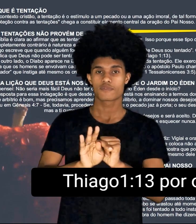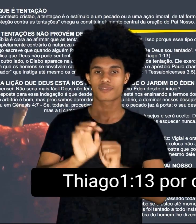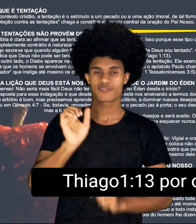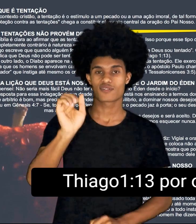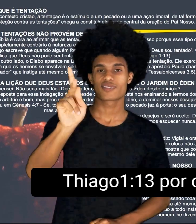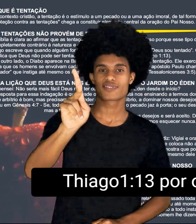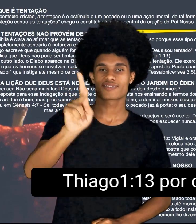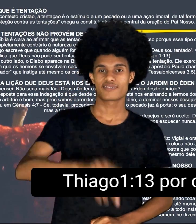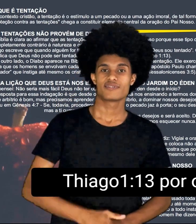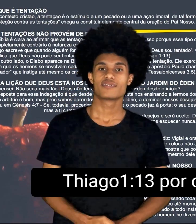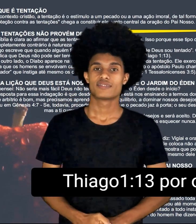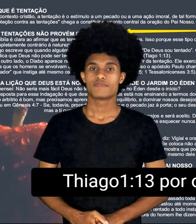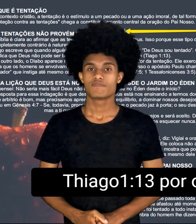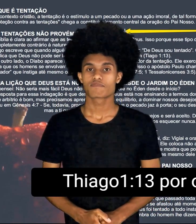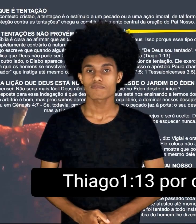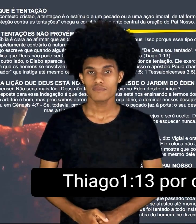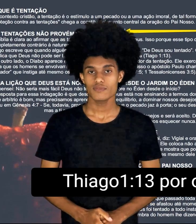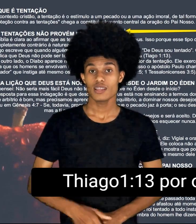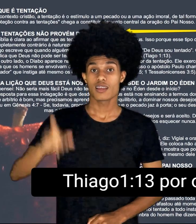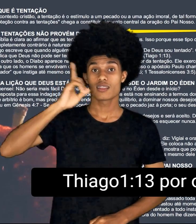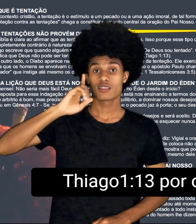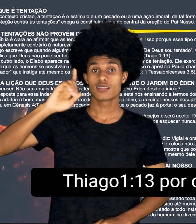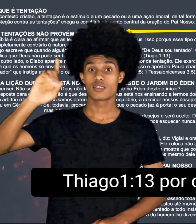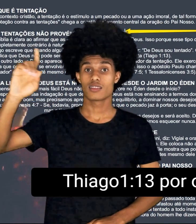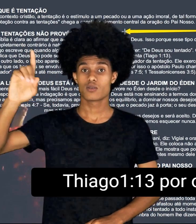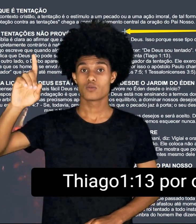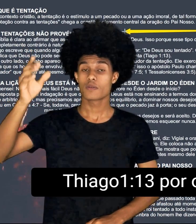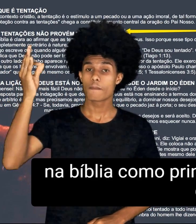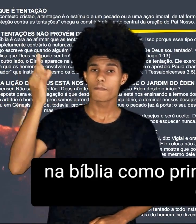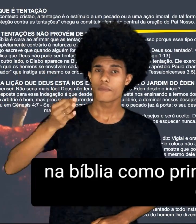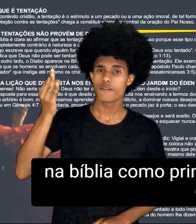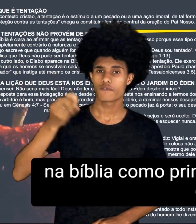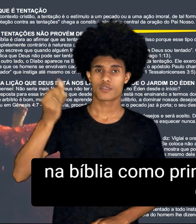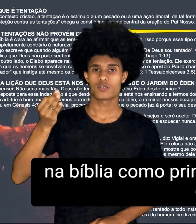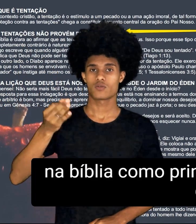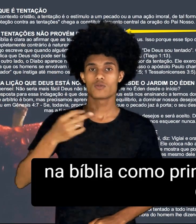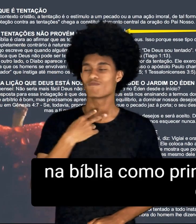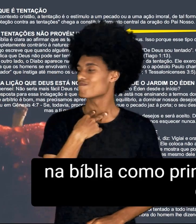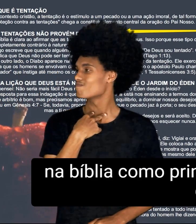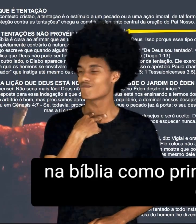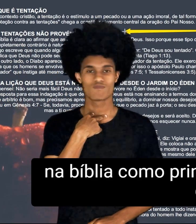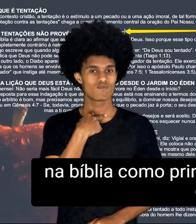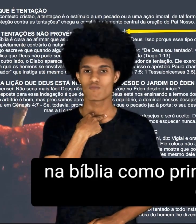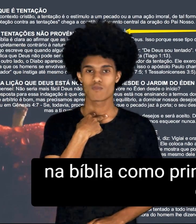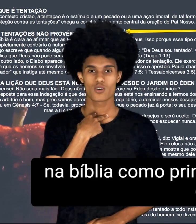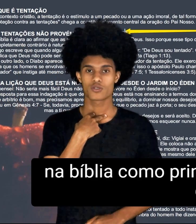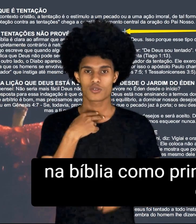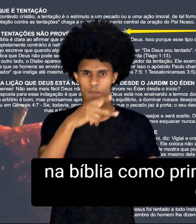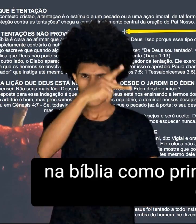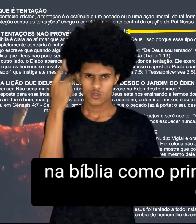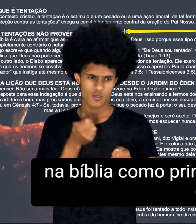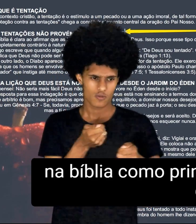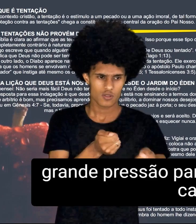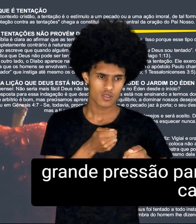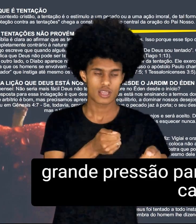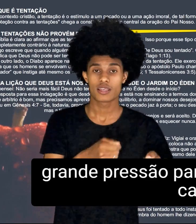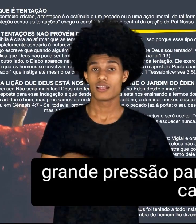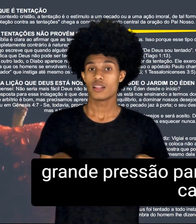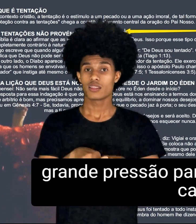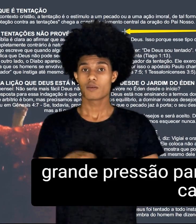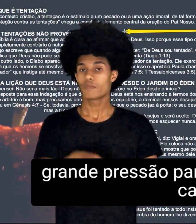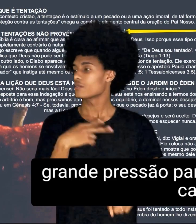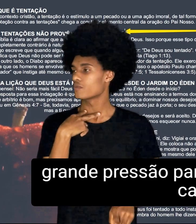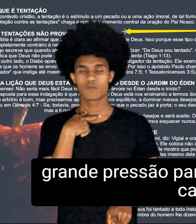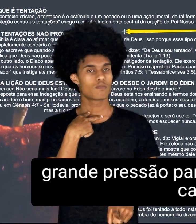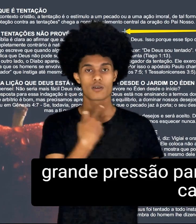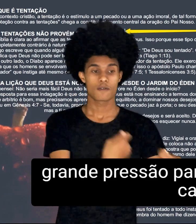Tiago, está em Tiago 1:13. Por outro lado, o diabo aparece na Bíblia como o principal instigador de tentação. Ele exerce grande pressão